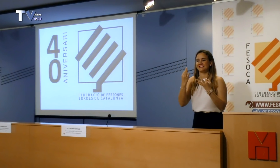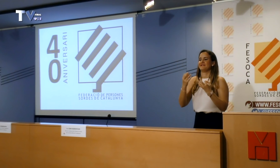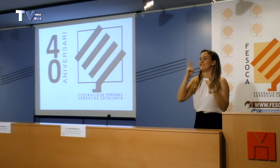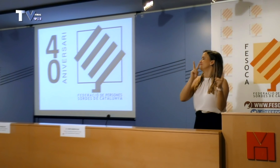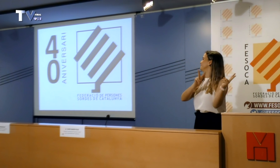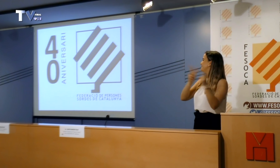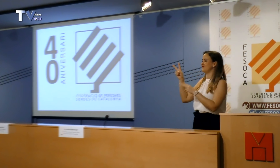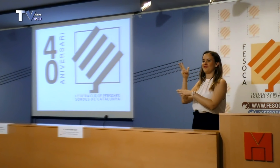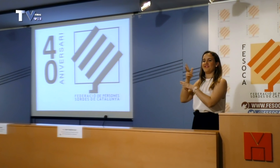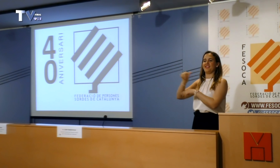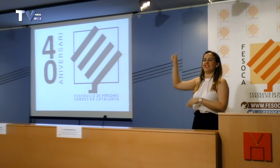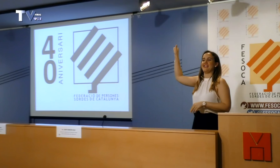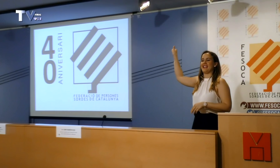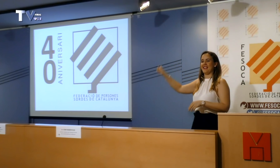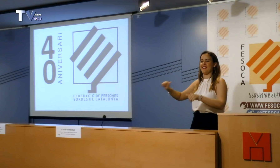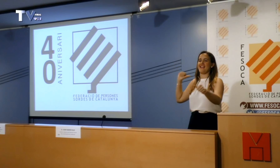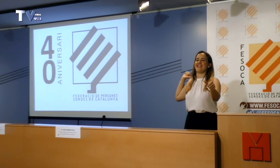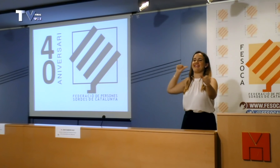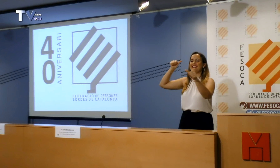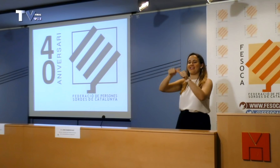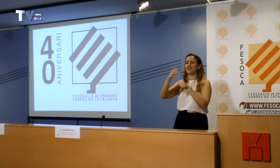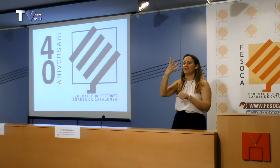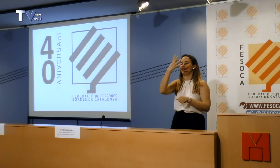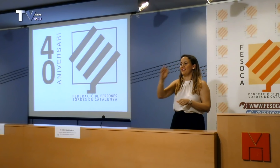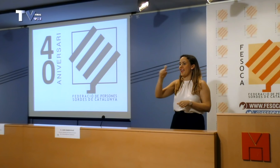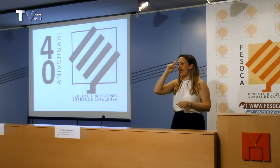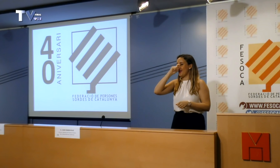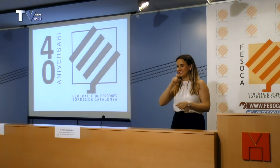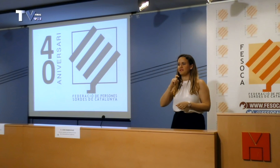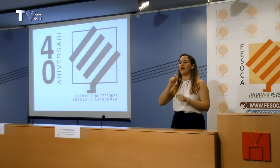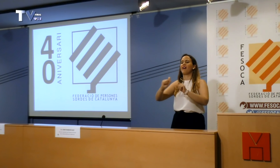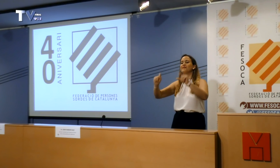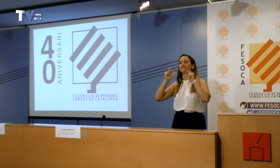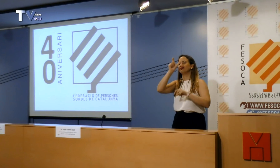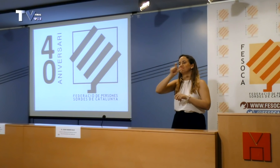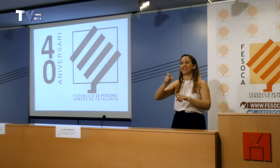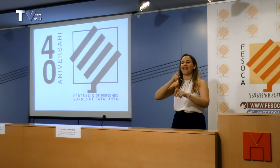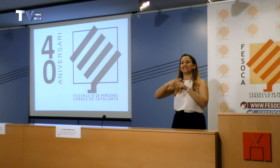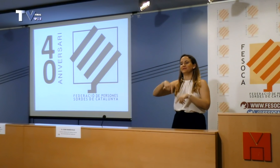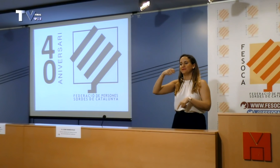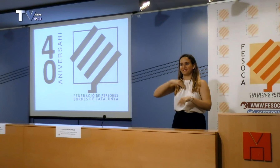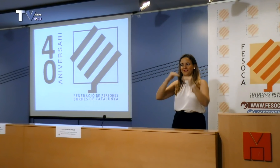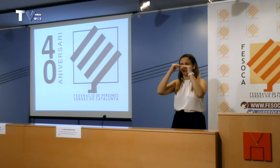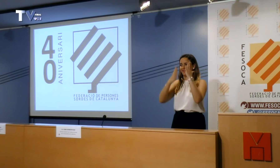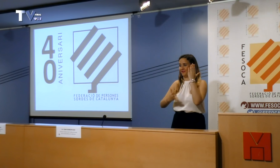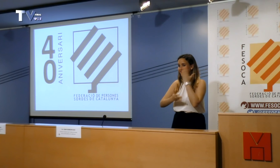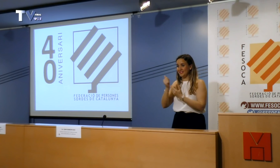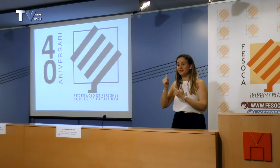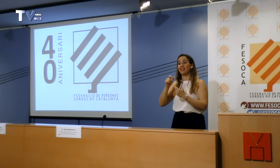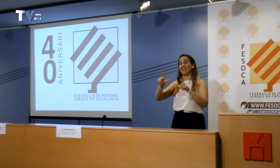hem donat inici i ara a continuació veurem un vídeo de la trajectòria d'aquests 40 anys de l'entitat. Veurem els